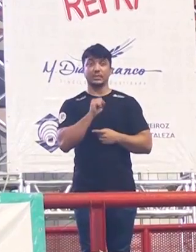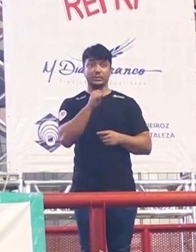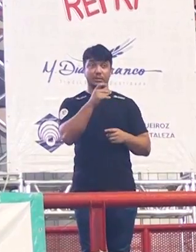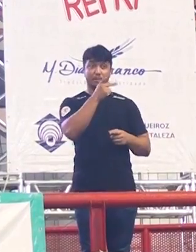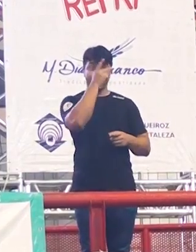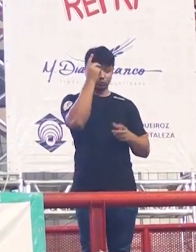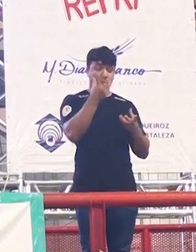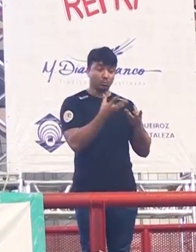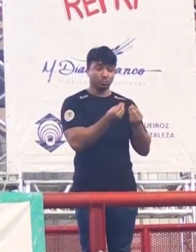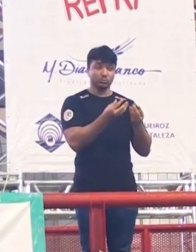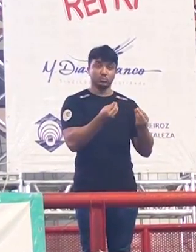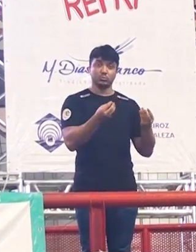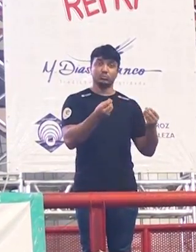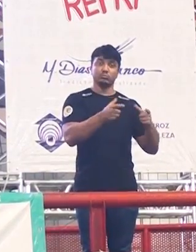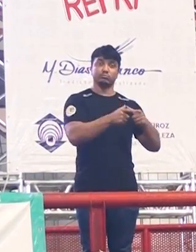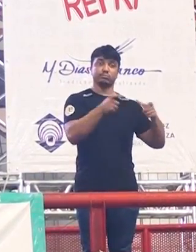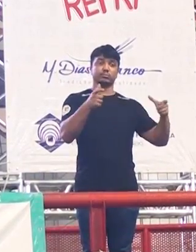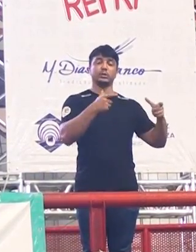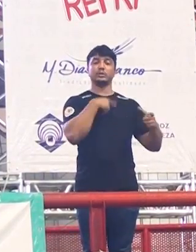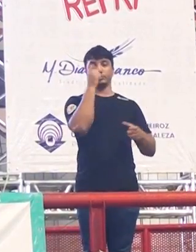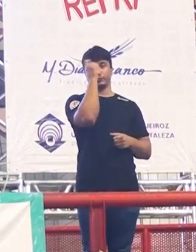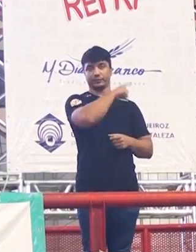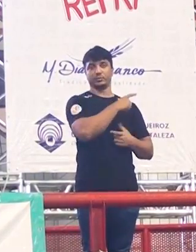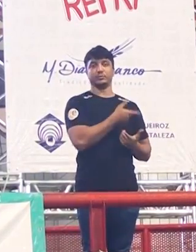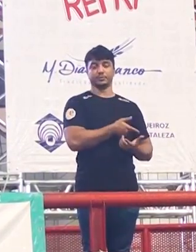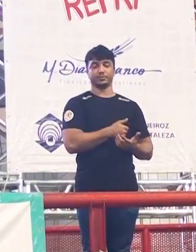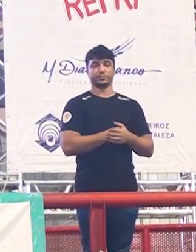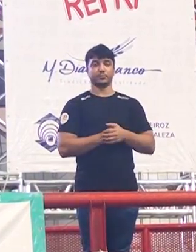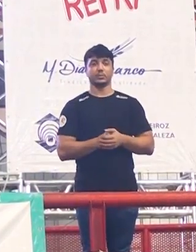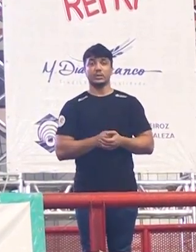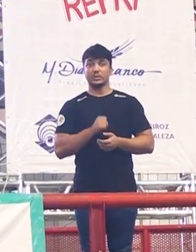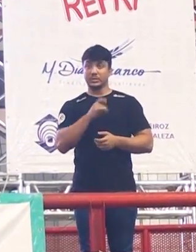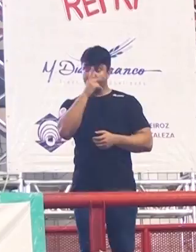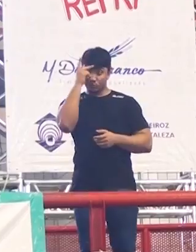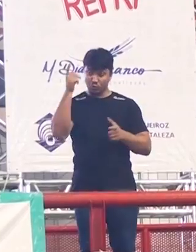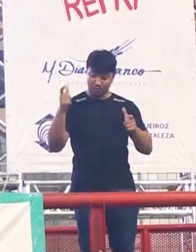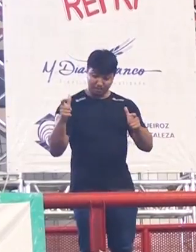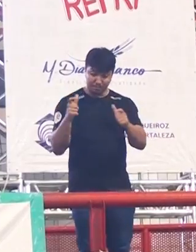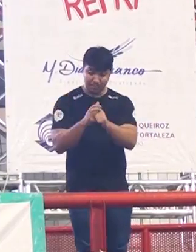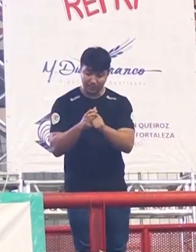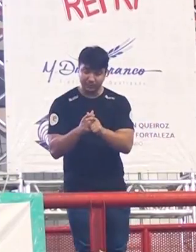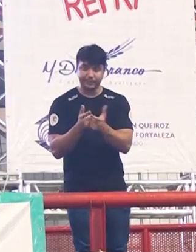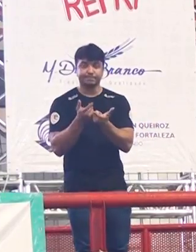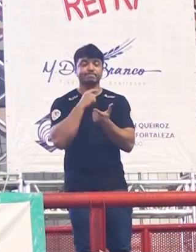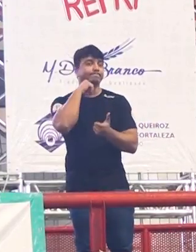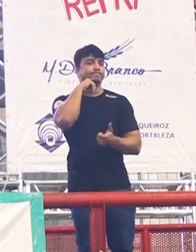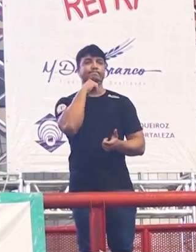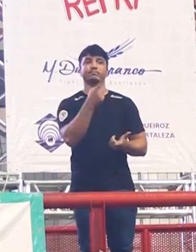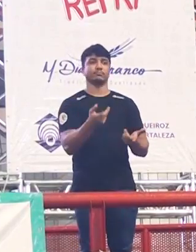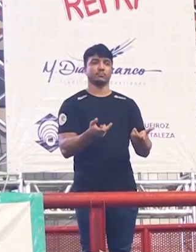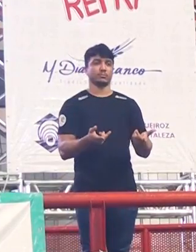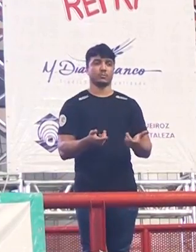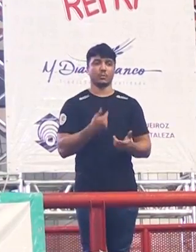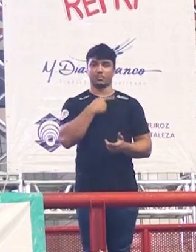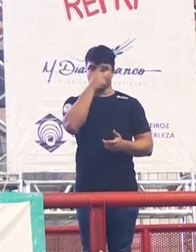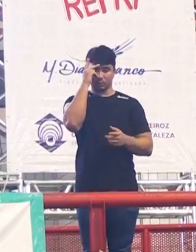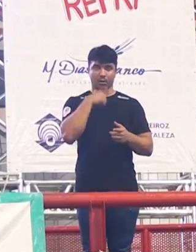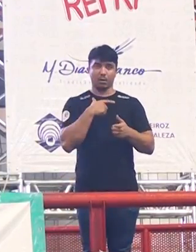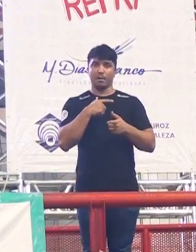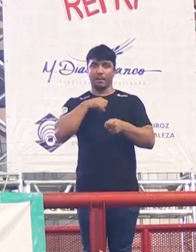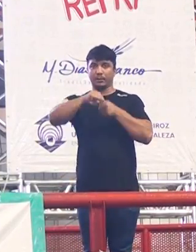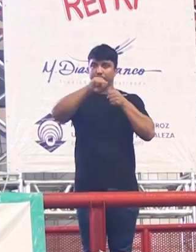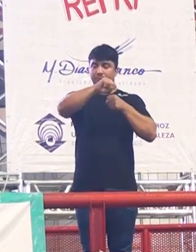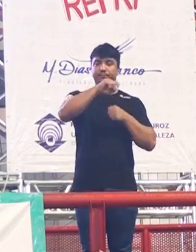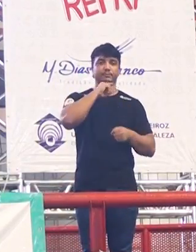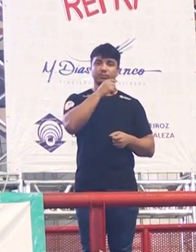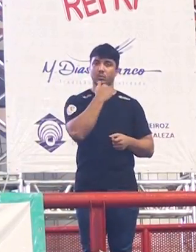recursos sobram para cada pessoa. Só que reduzir população é uma coisa impensada, né? Ninguém pensa em reduzir população.